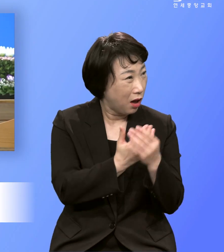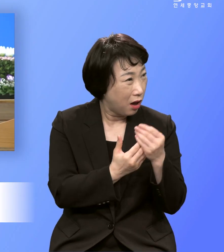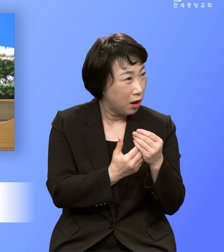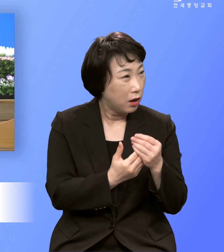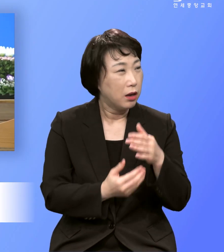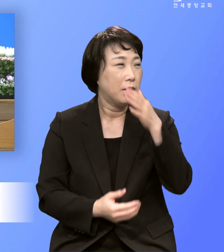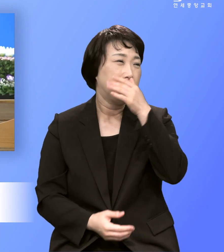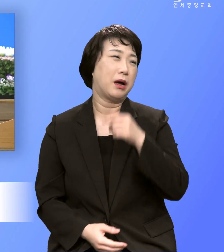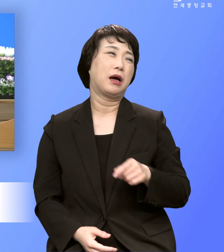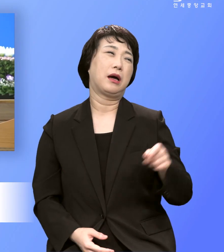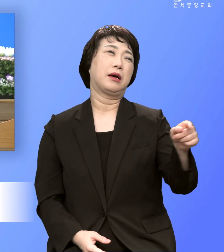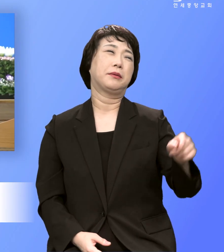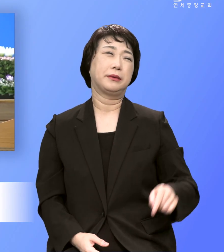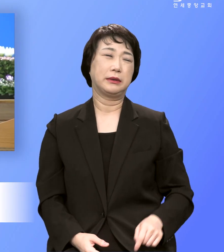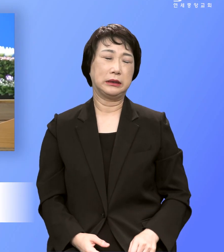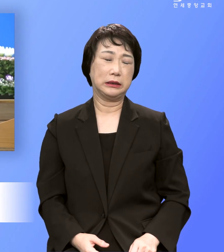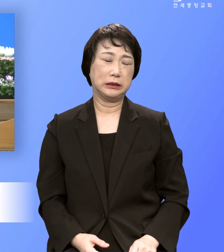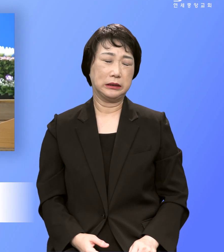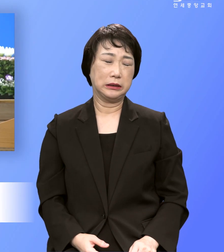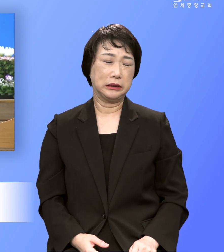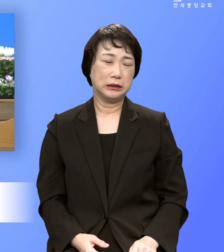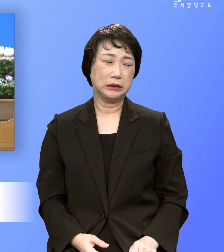등신.